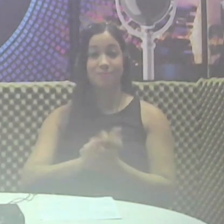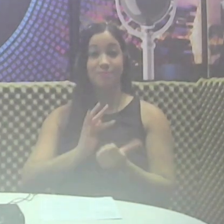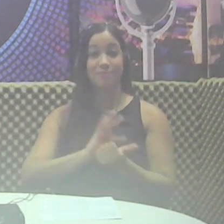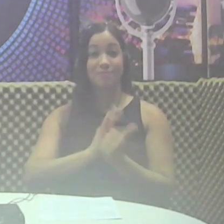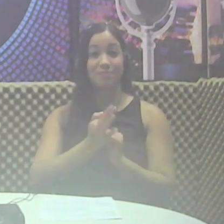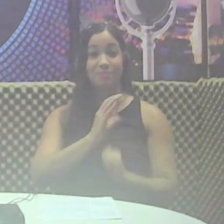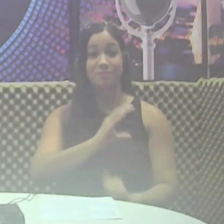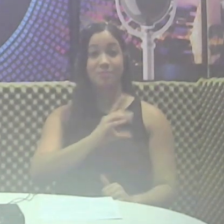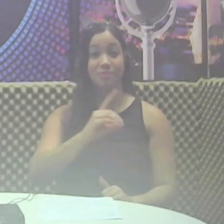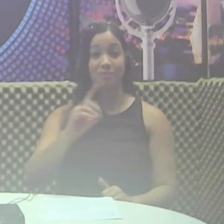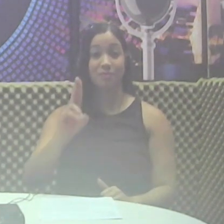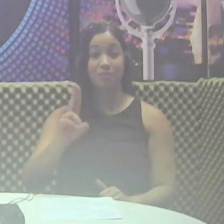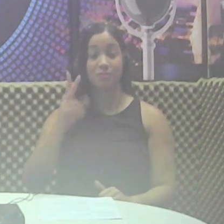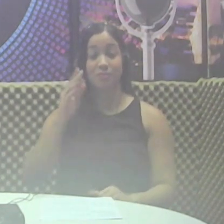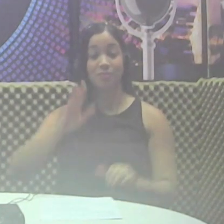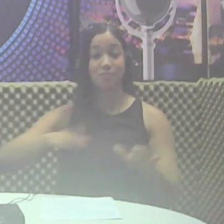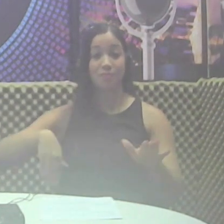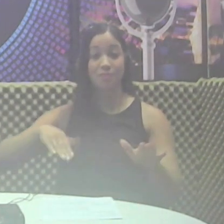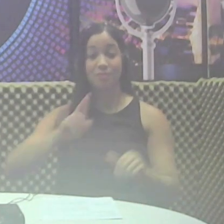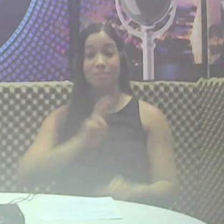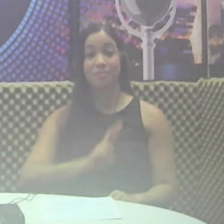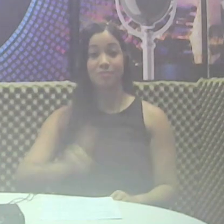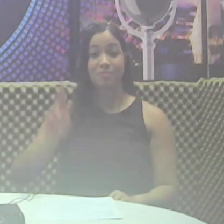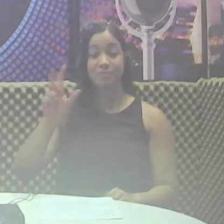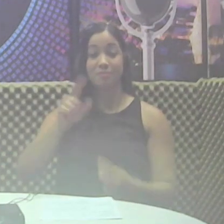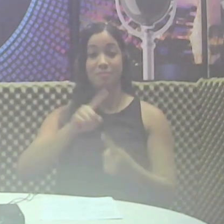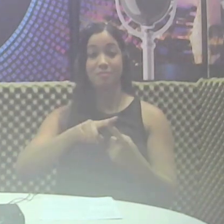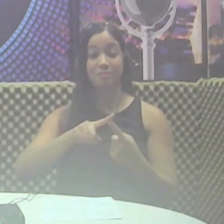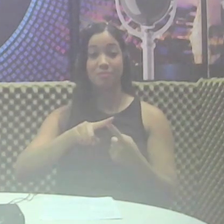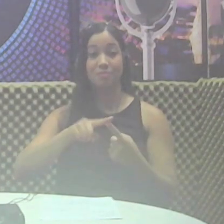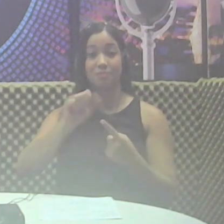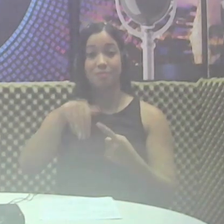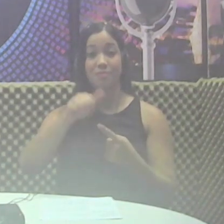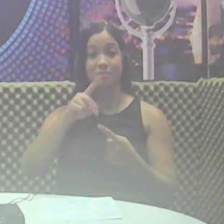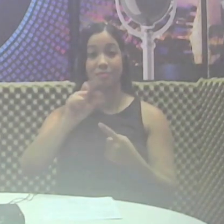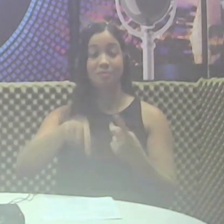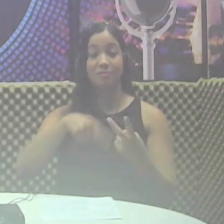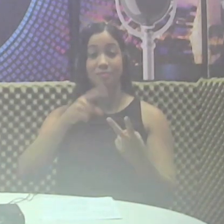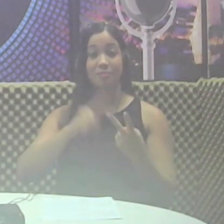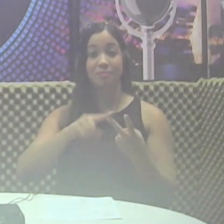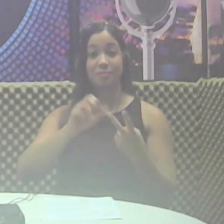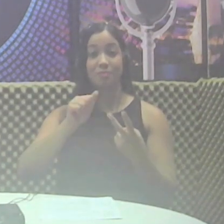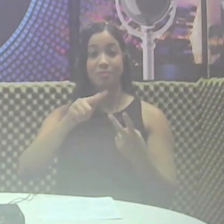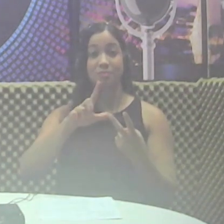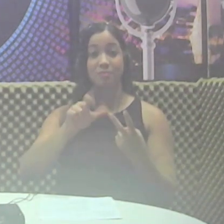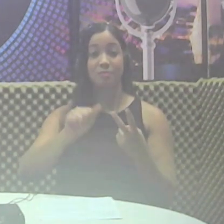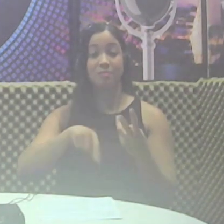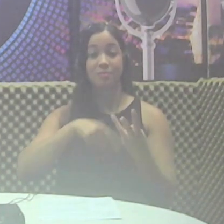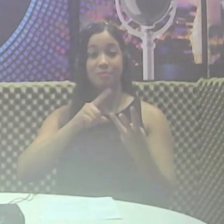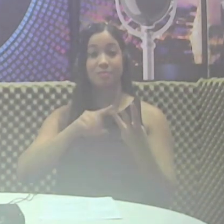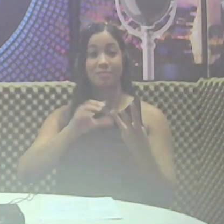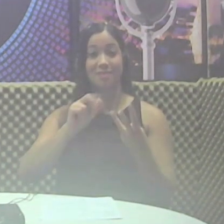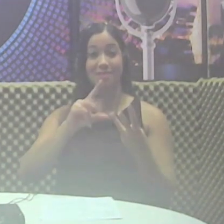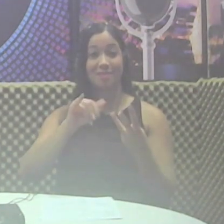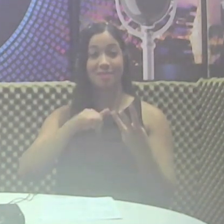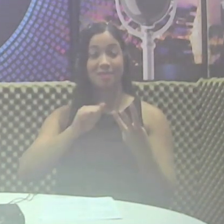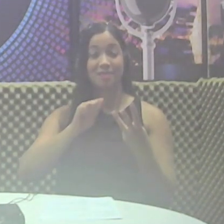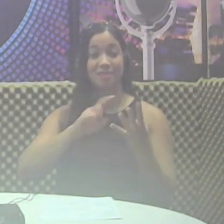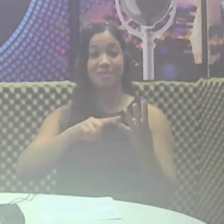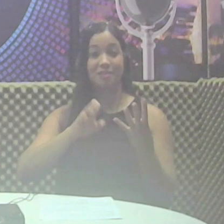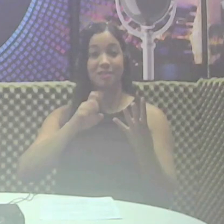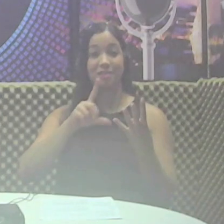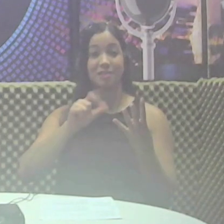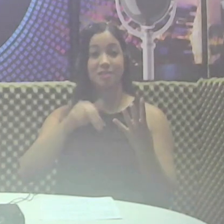CDDU Praia Clube será representada pelos paratletas Amanda Souza, Ângela Teixeira, Caroline Alves,